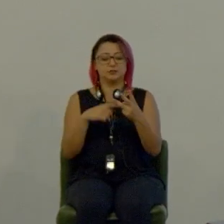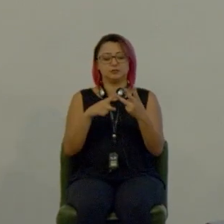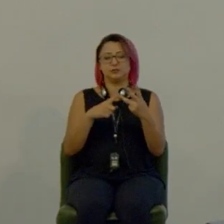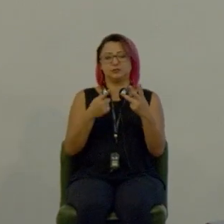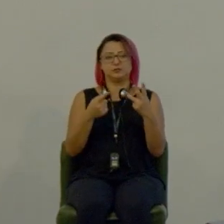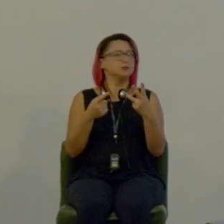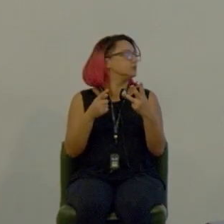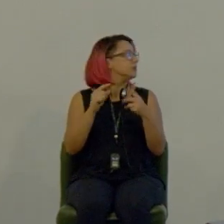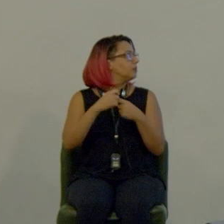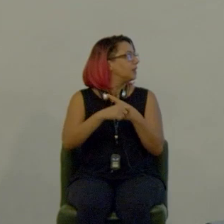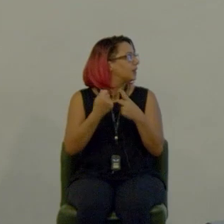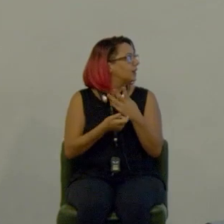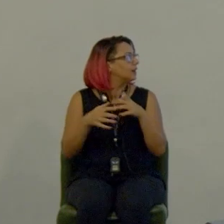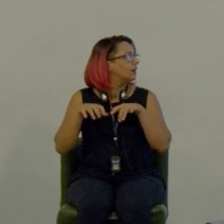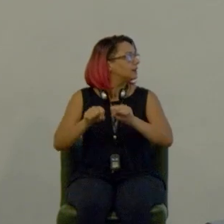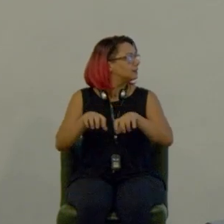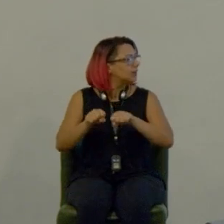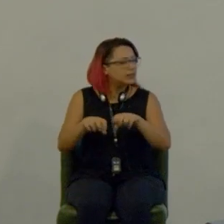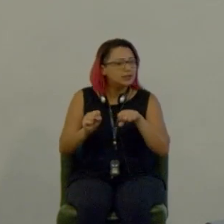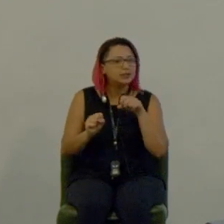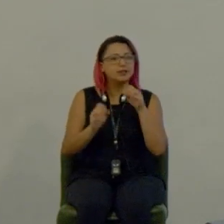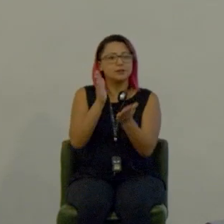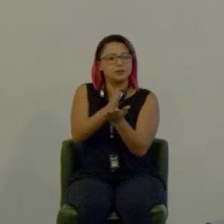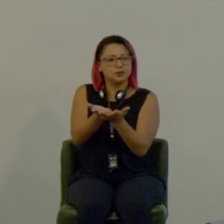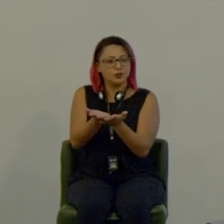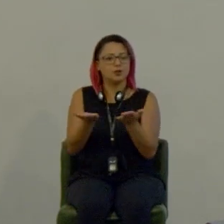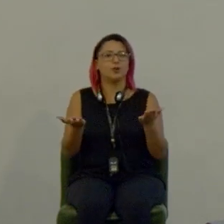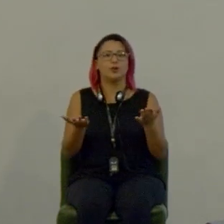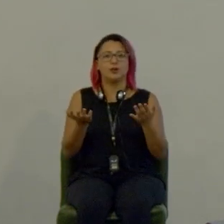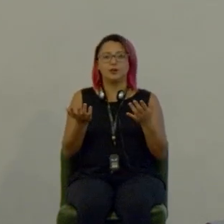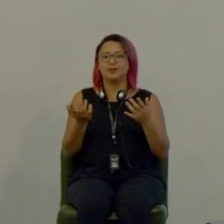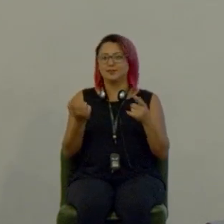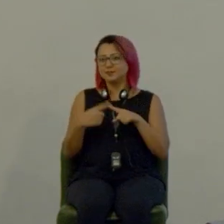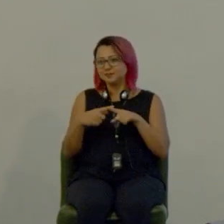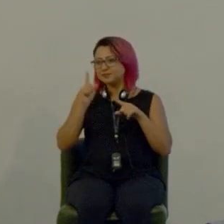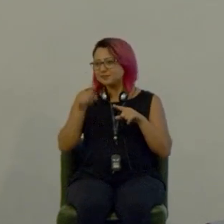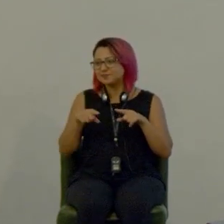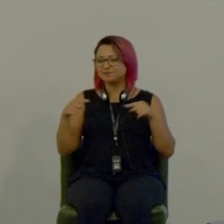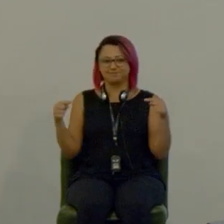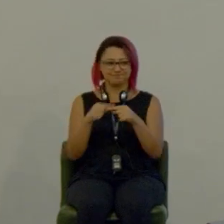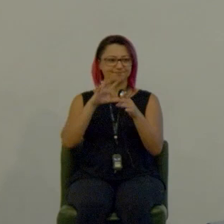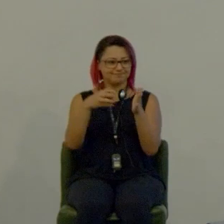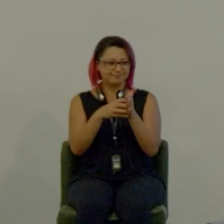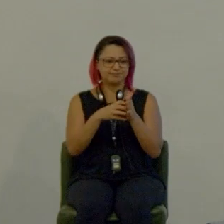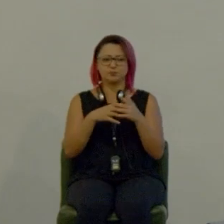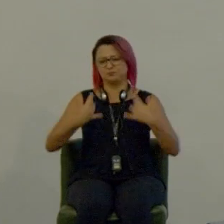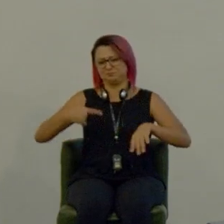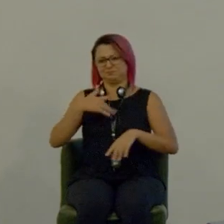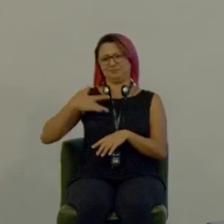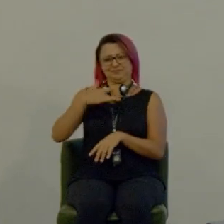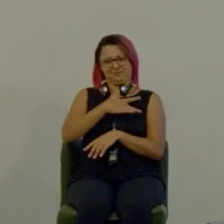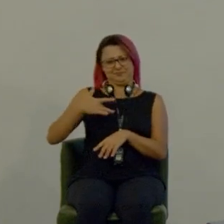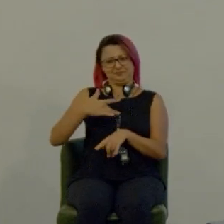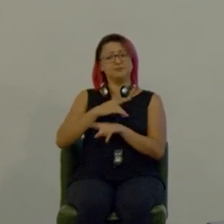a banana foi introduzida, o açaí, a mandioca, né? Esse padrão de dieta baseado, né? Que é muito saudável, na verdade,